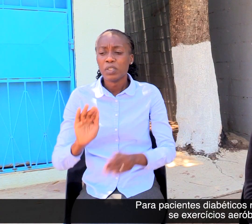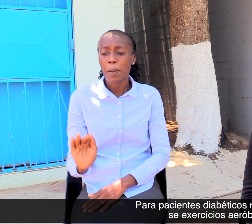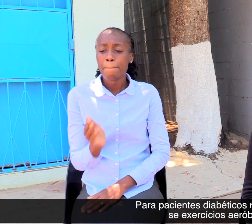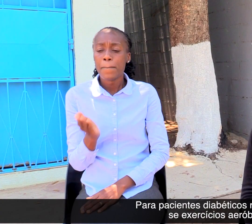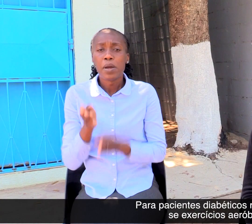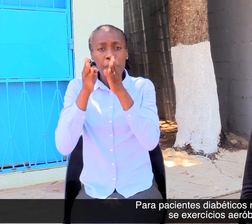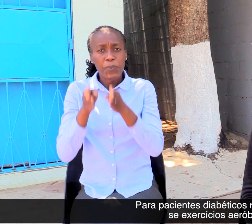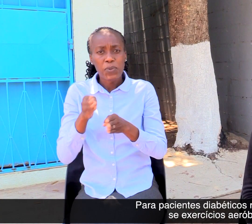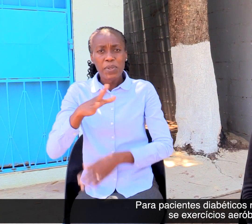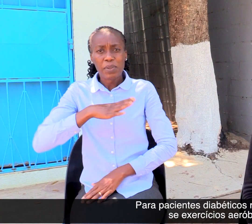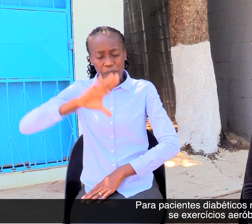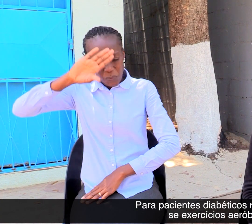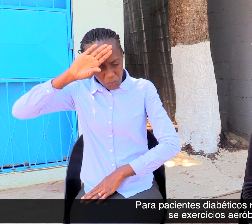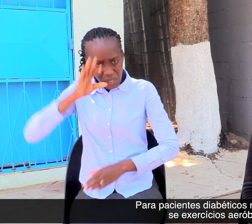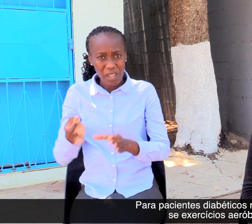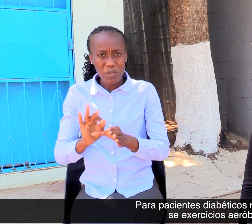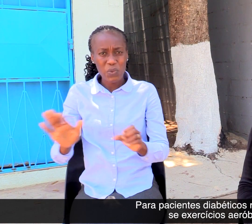pacientes diabéticos,